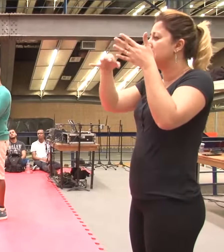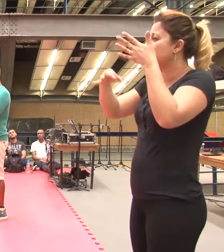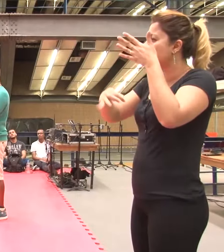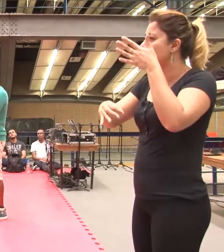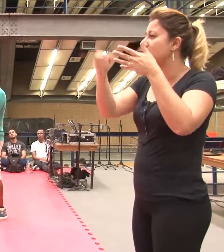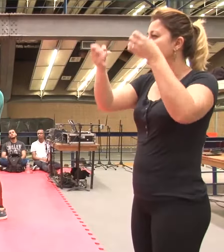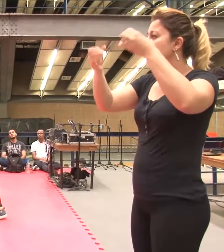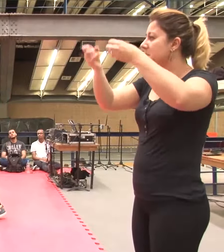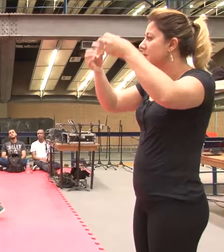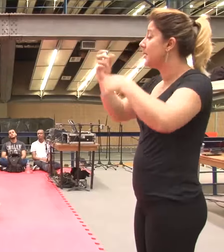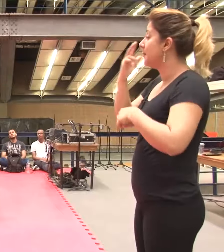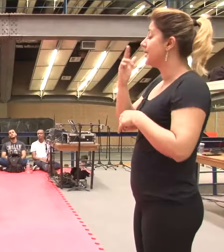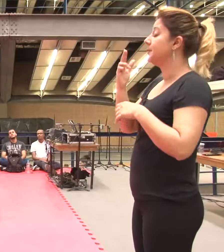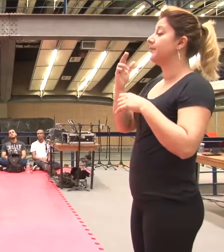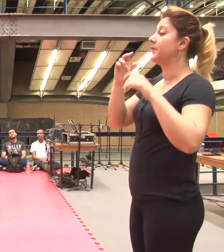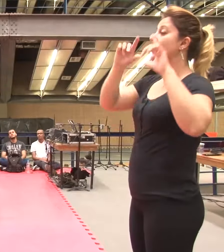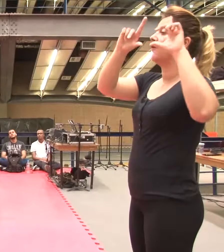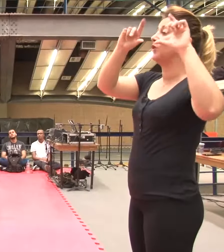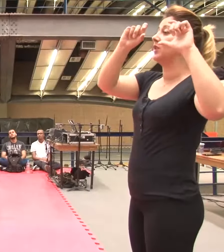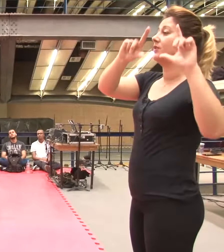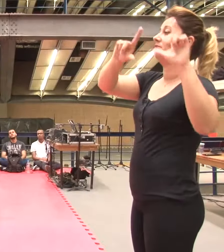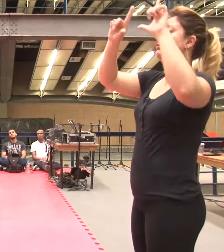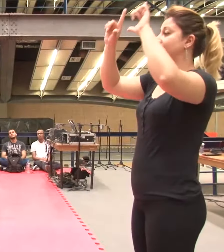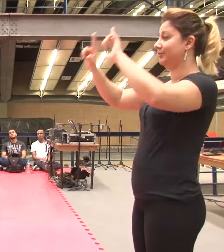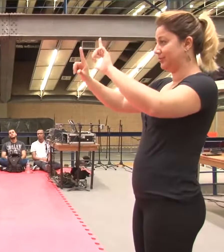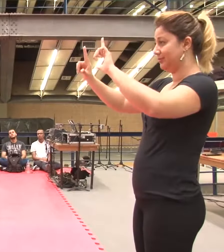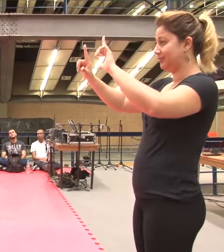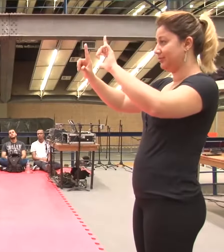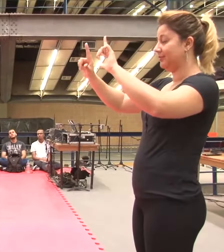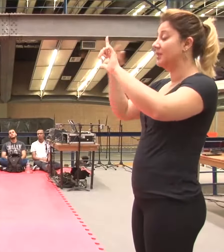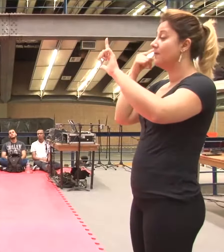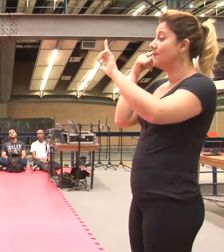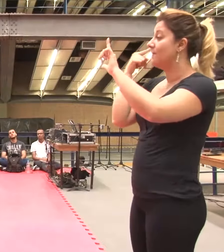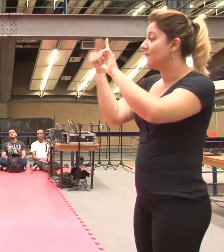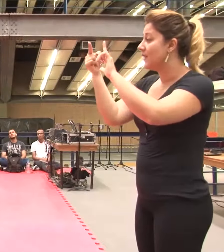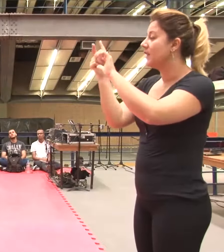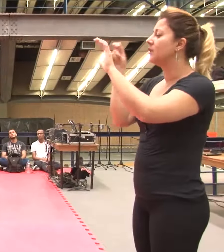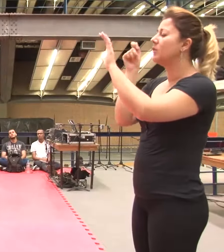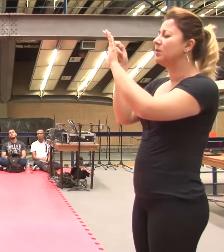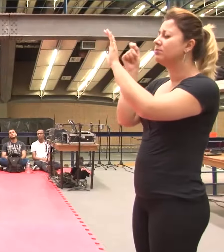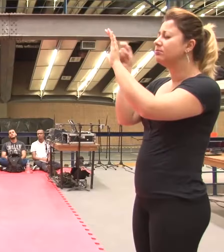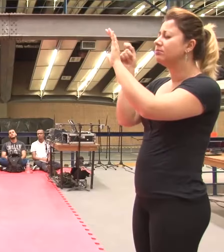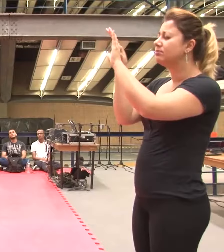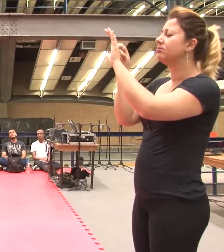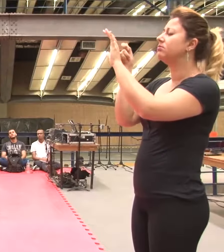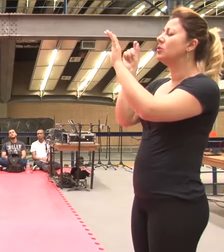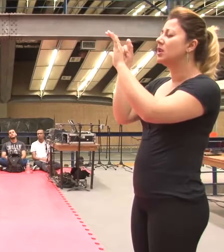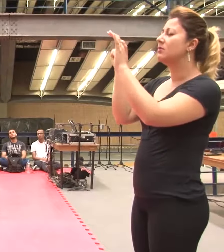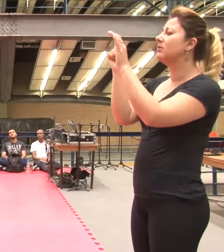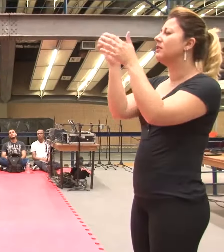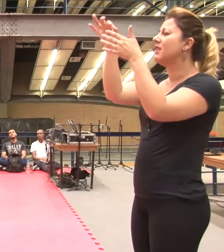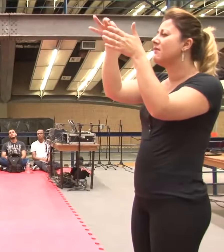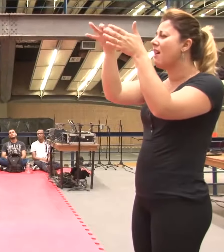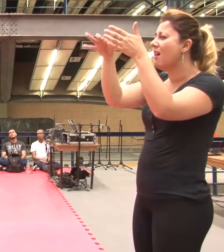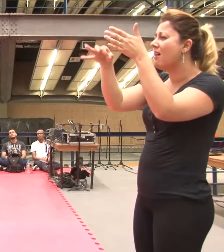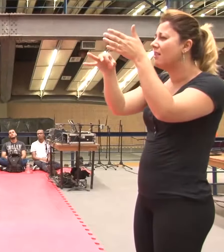Como se você pegasse uma fotografia, né, e fosse ali com lupa vendo os pequenos detalhes, ou melhor